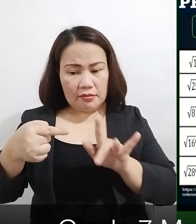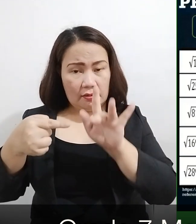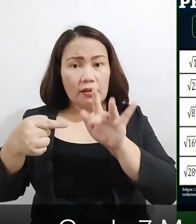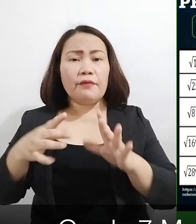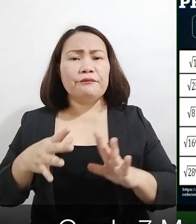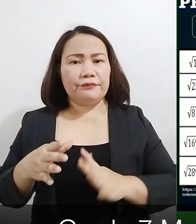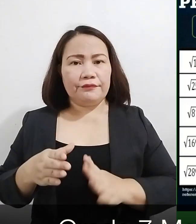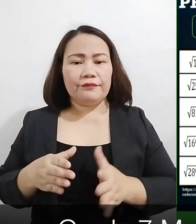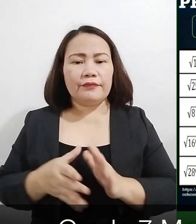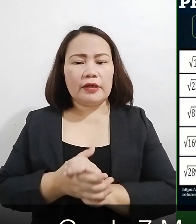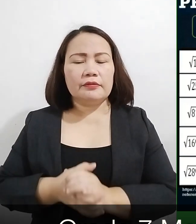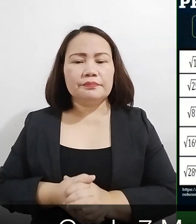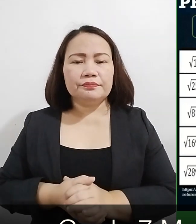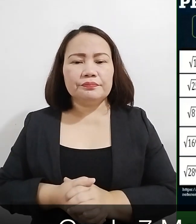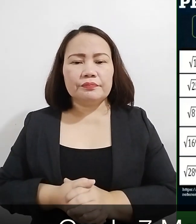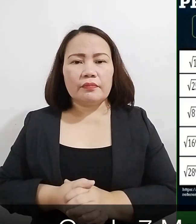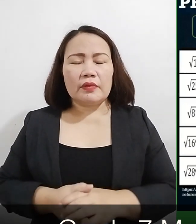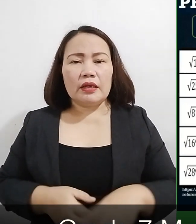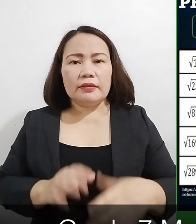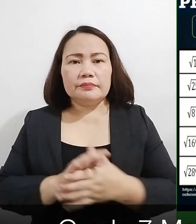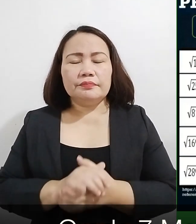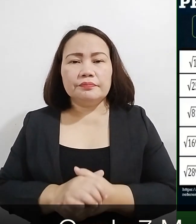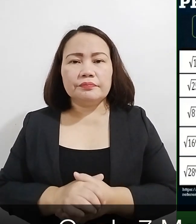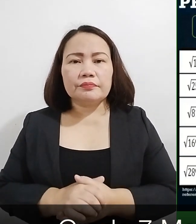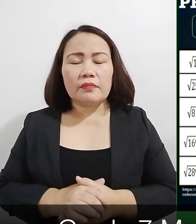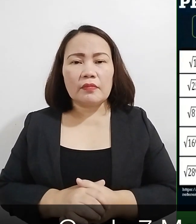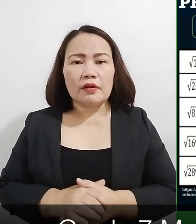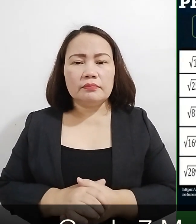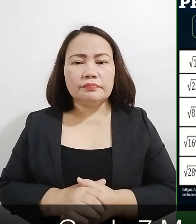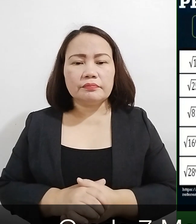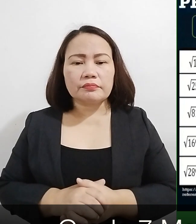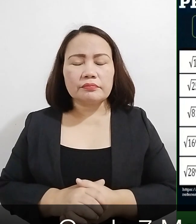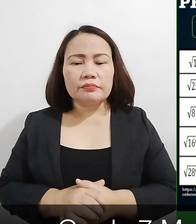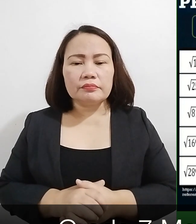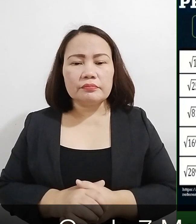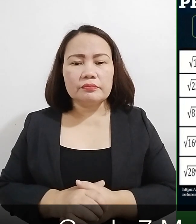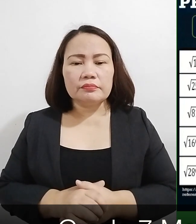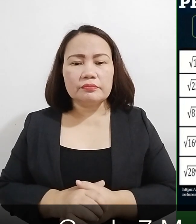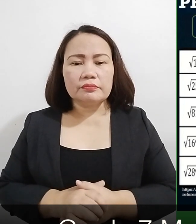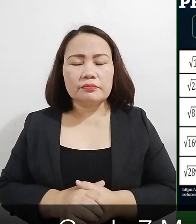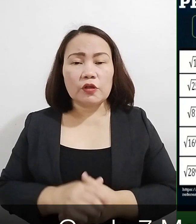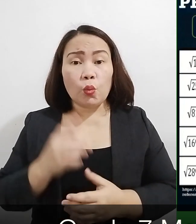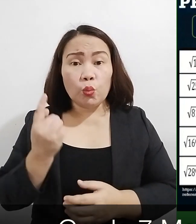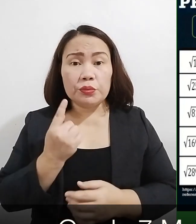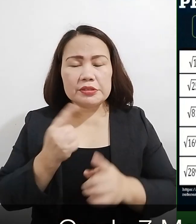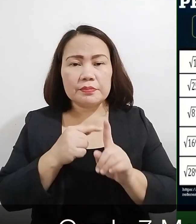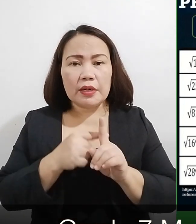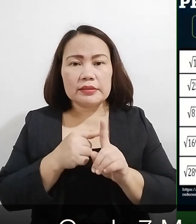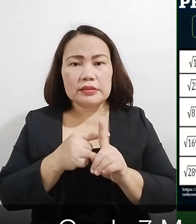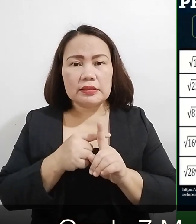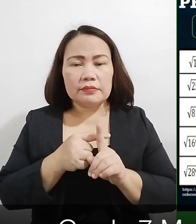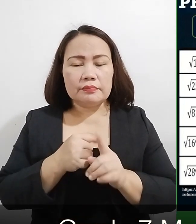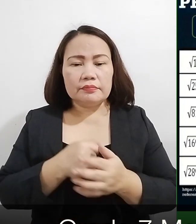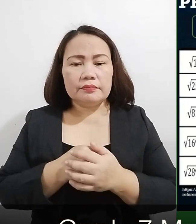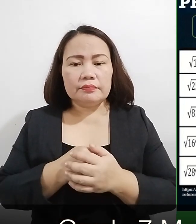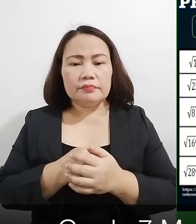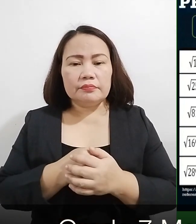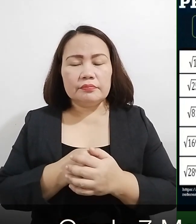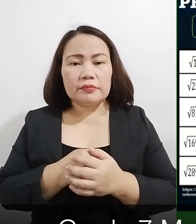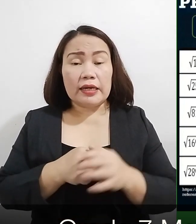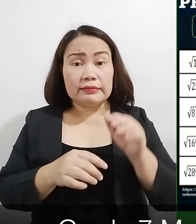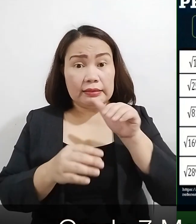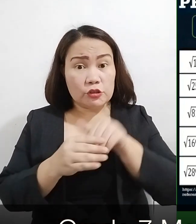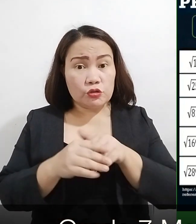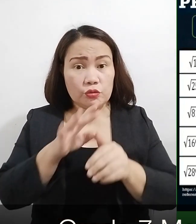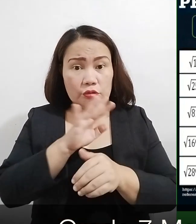kapag in-square natin ng positive at negative integer, it's always positive. Okay? So, dapat positive lagi. So, kapag